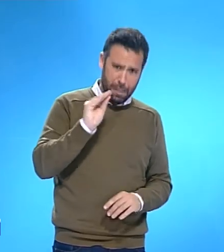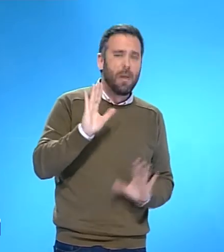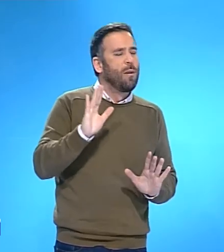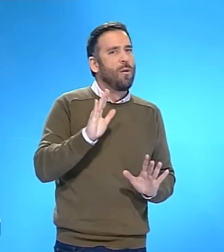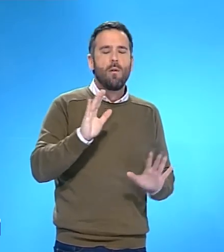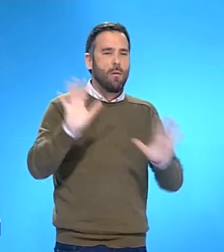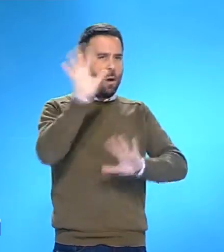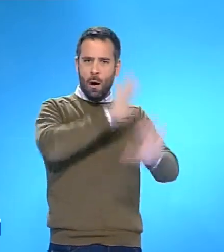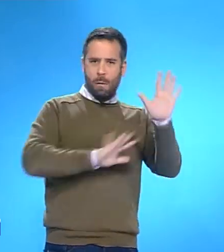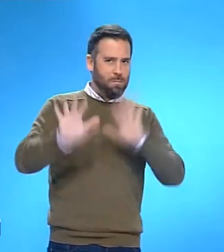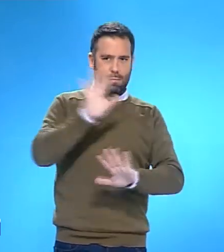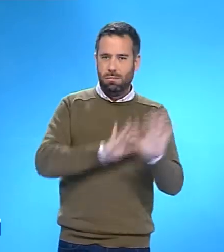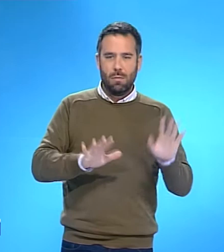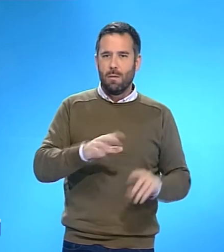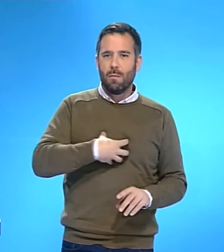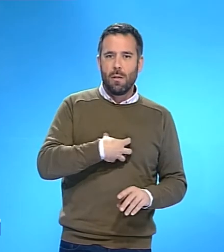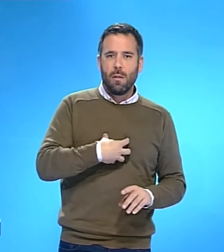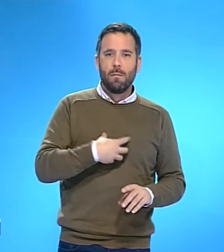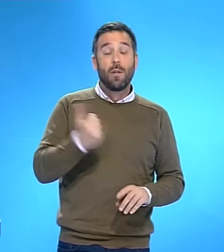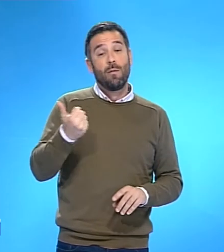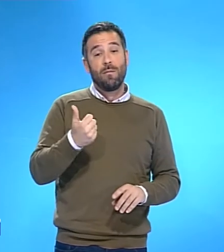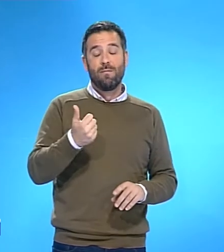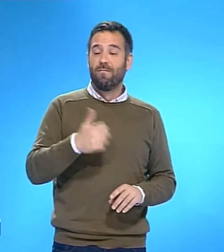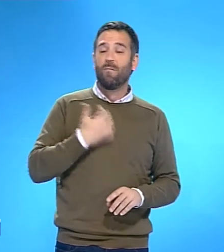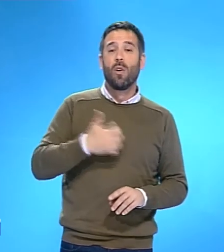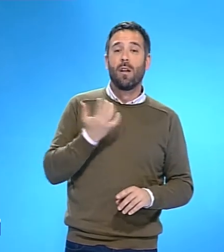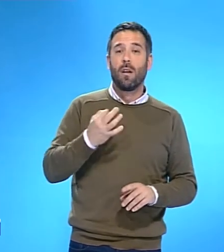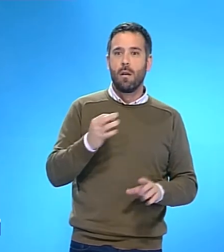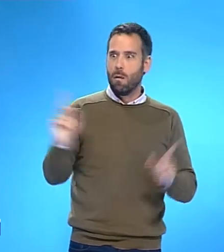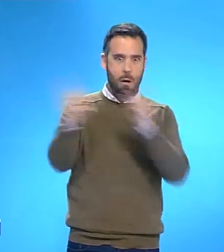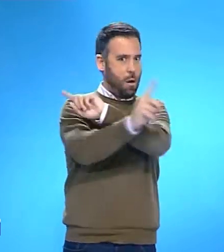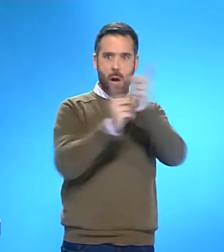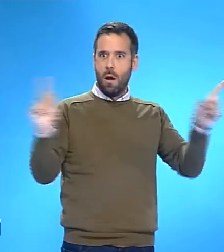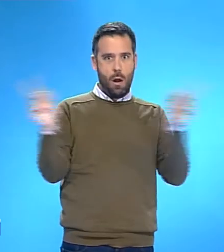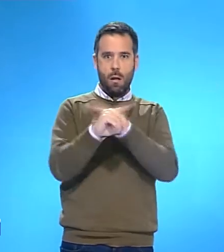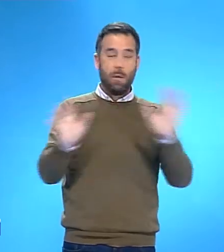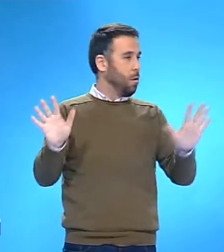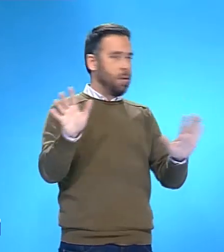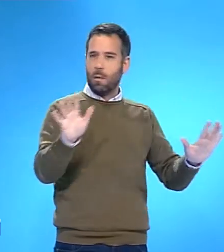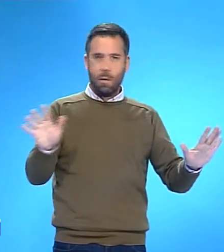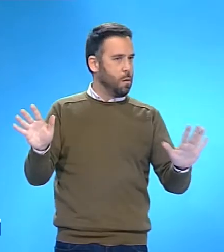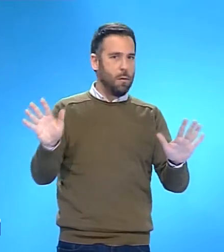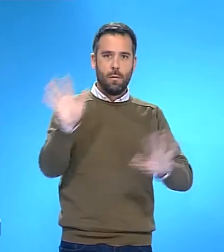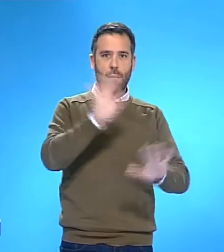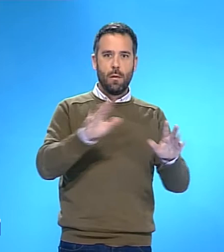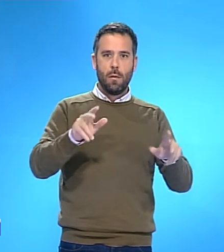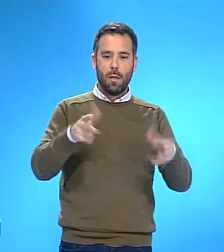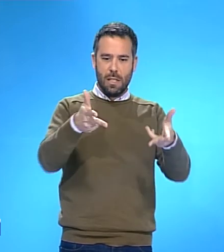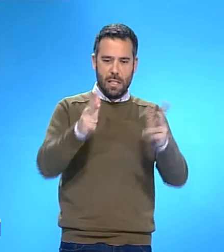complicados porque, aunque los entendía, no conseguía ordenar las cosas. Lo que más les molestaba de ellos es que se movían constantemente y a